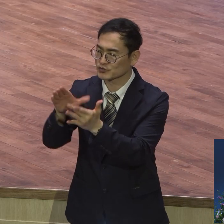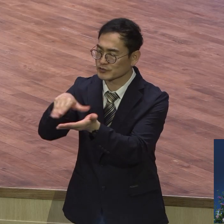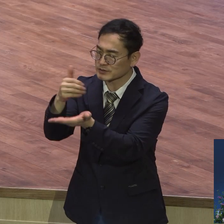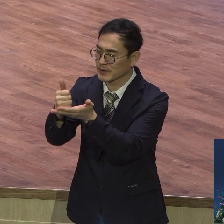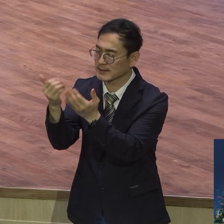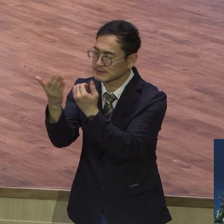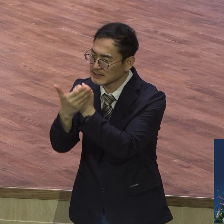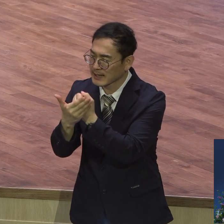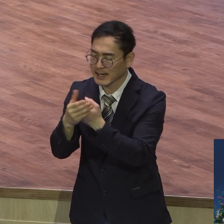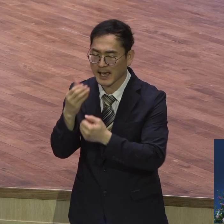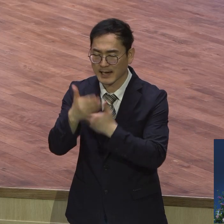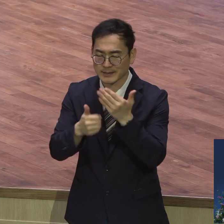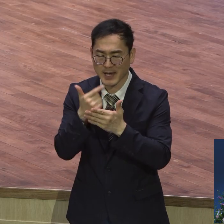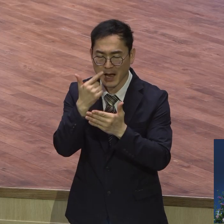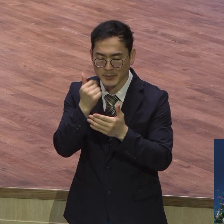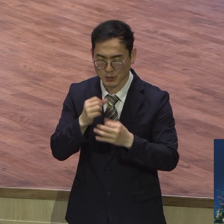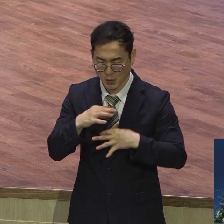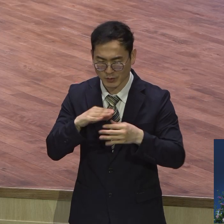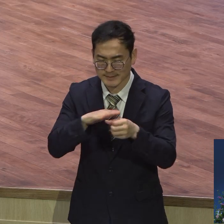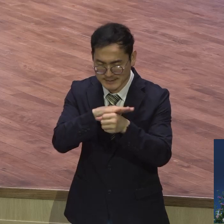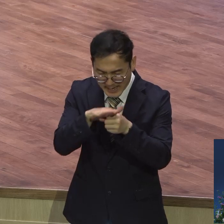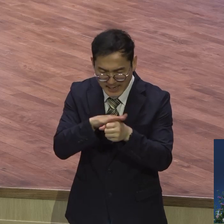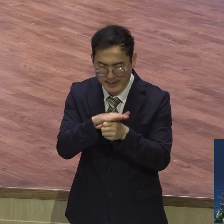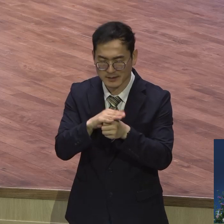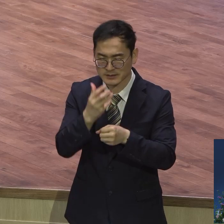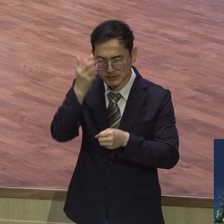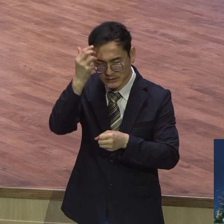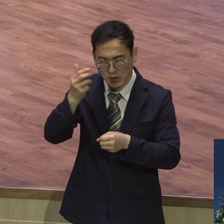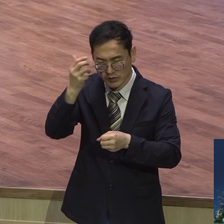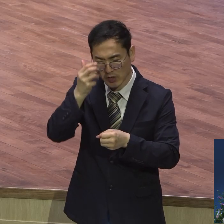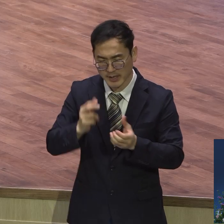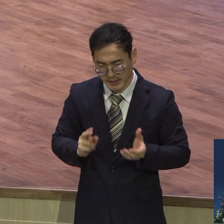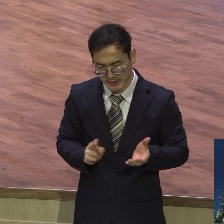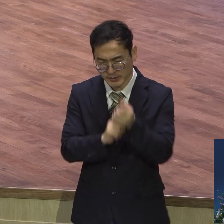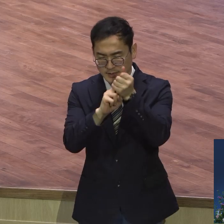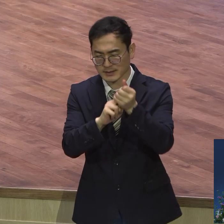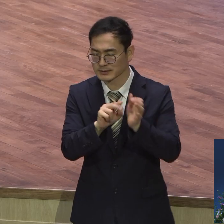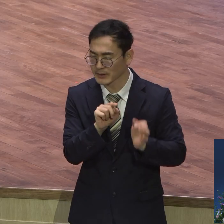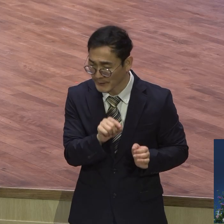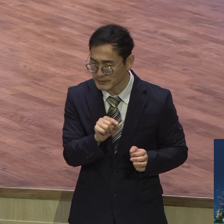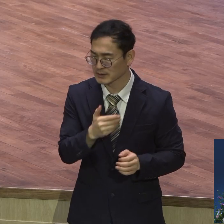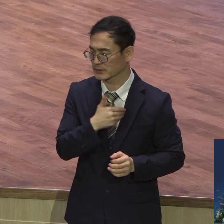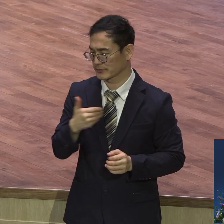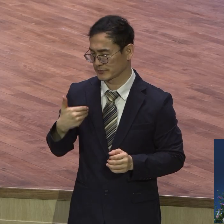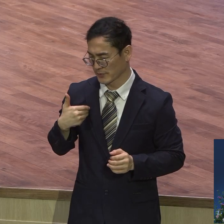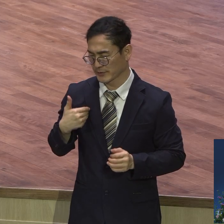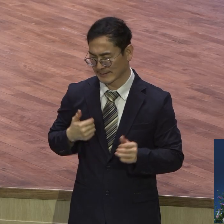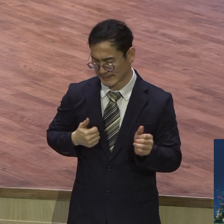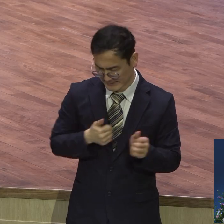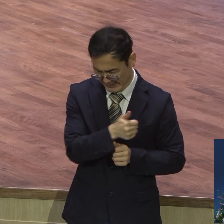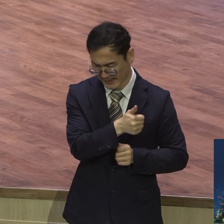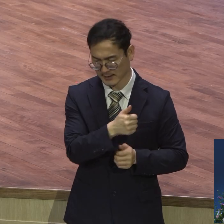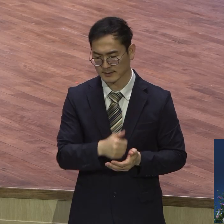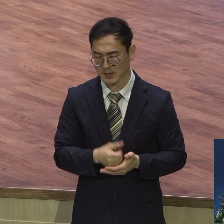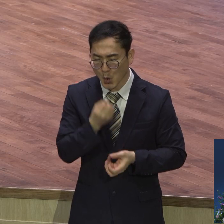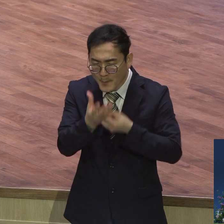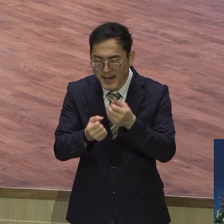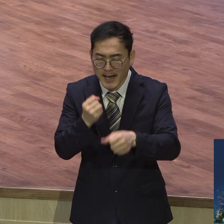은혜와 하나님 아버지의 놀라우신 사랑하심과 성민이 성령의 역사하심이 능력히 이기는 이라 능히 이기는 이라